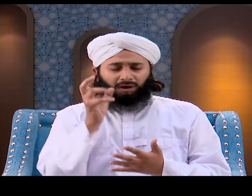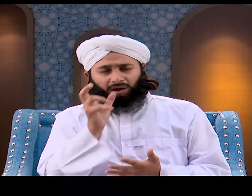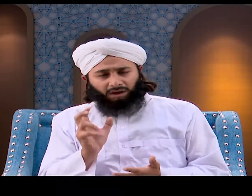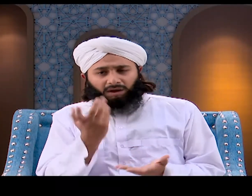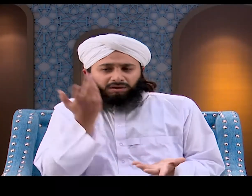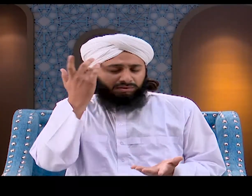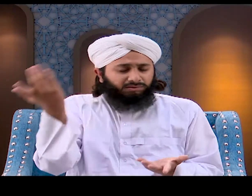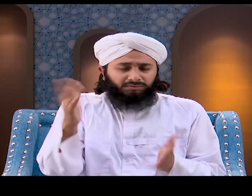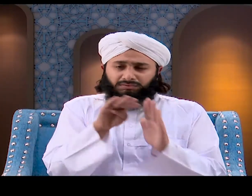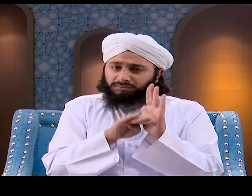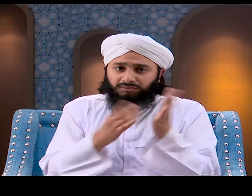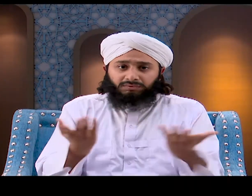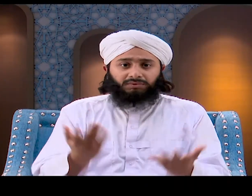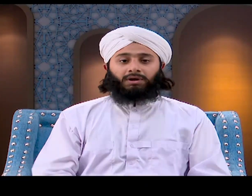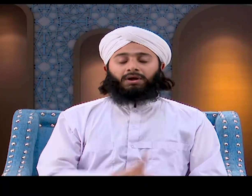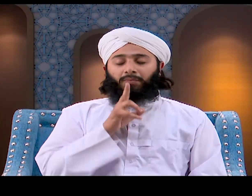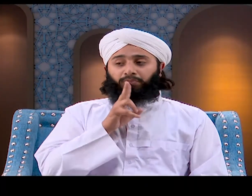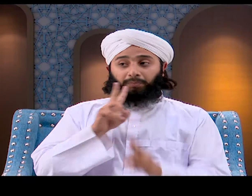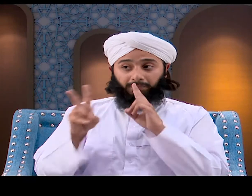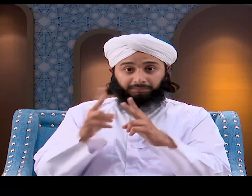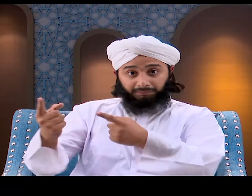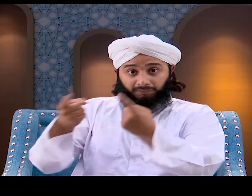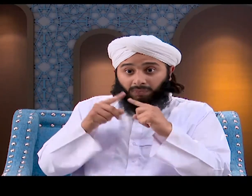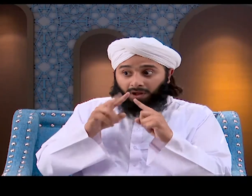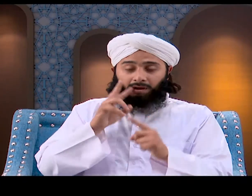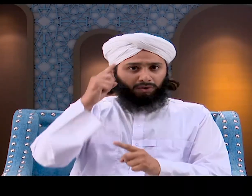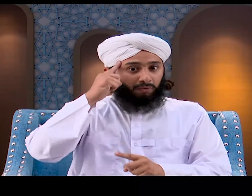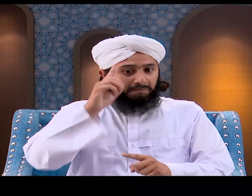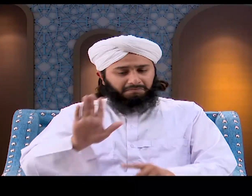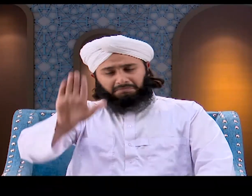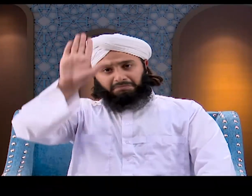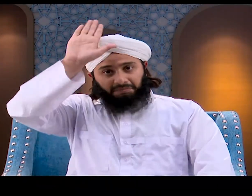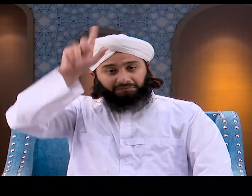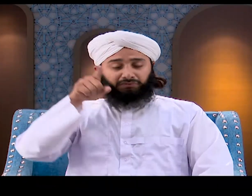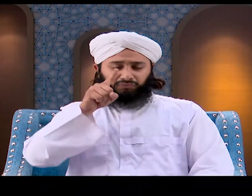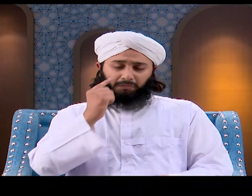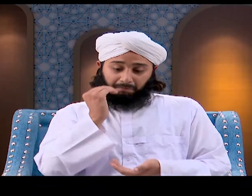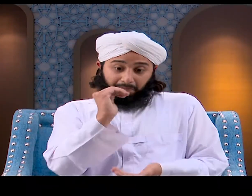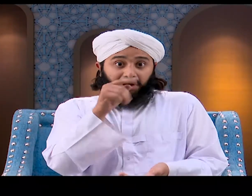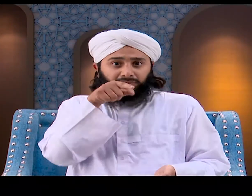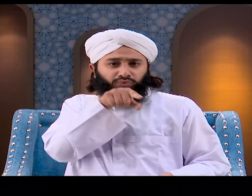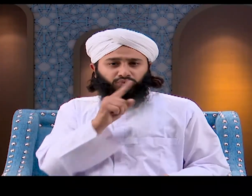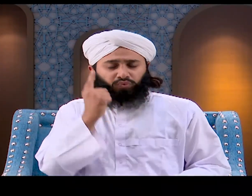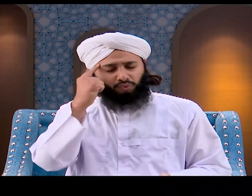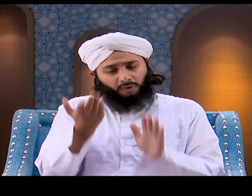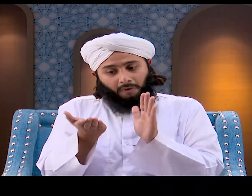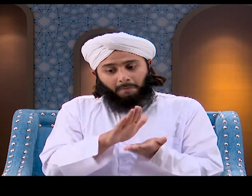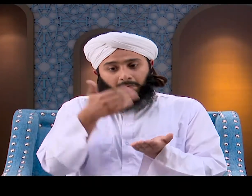پوچھا یہ کیا معاملہ ہے؟ بتانے والے نے بتایا بادشاہ کا ایک خوبصورت نوجوان لڑکا تھا، اس کا انتقال ہو گیا، وہ اس خیمے میں دفن